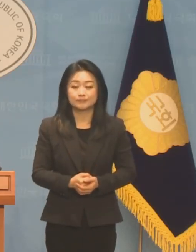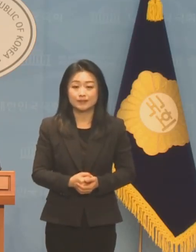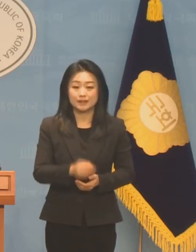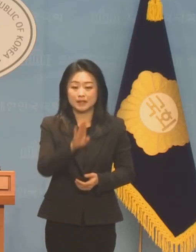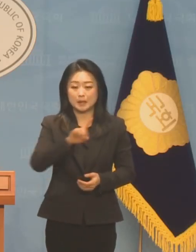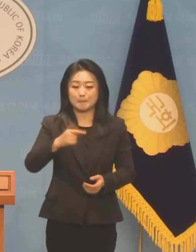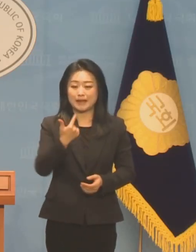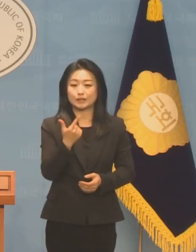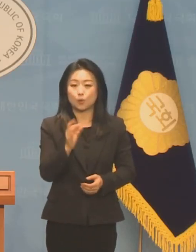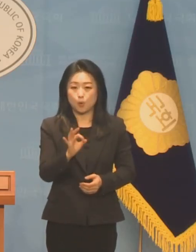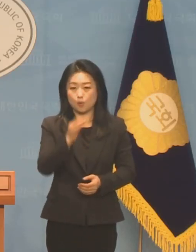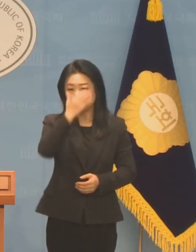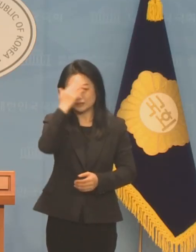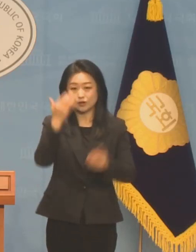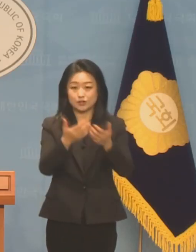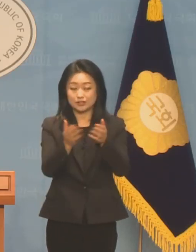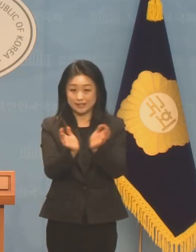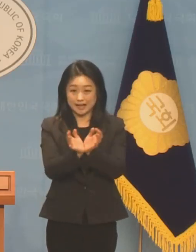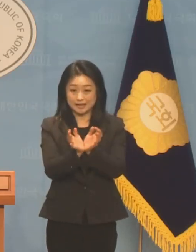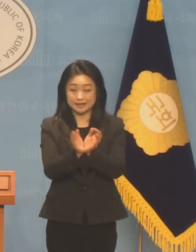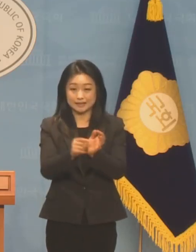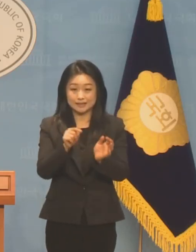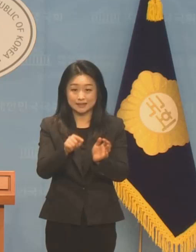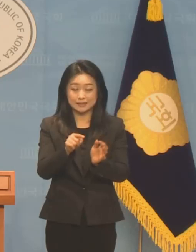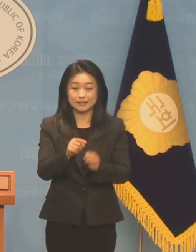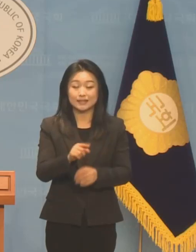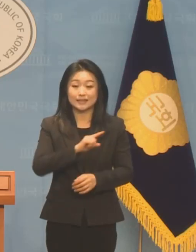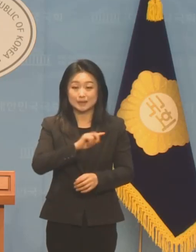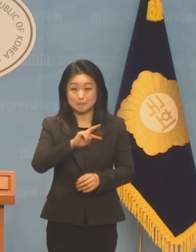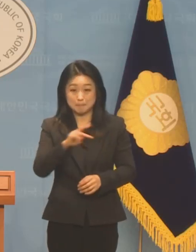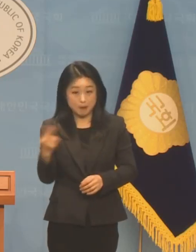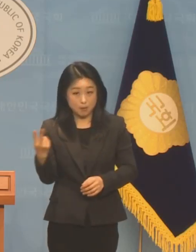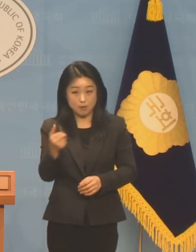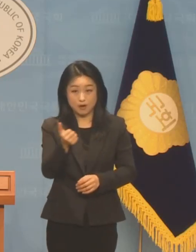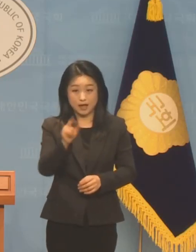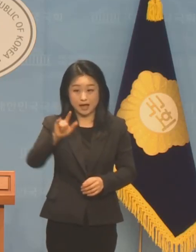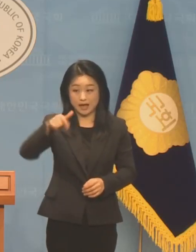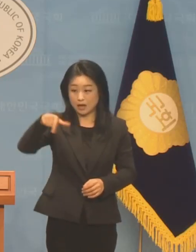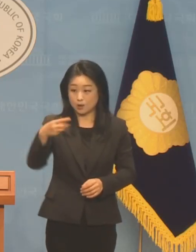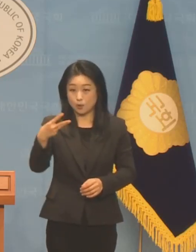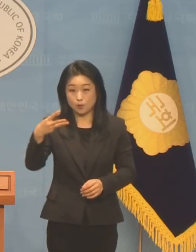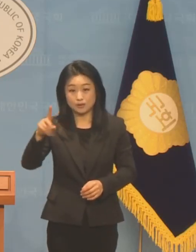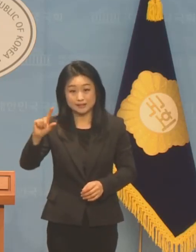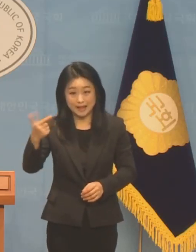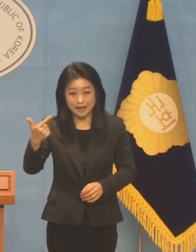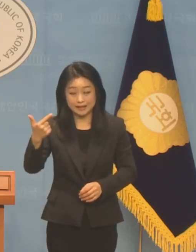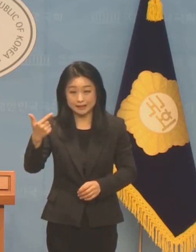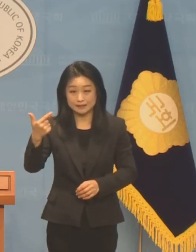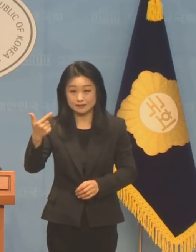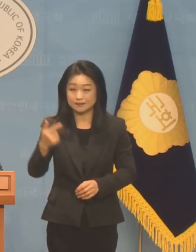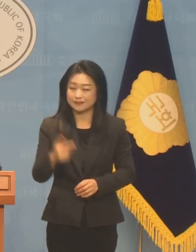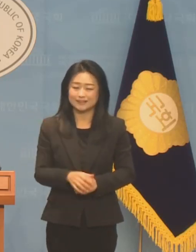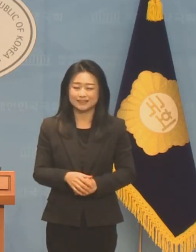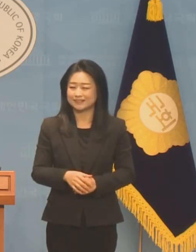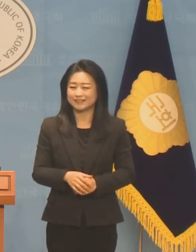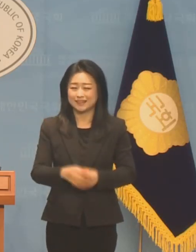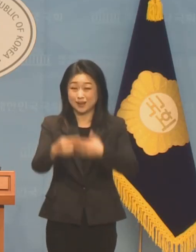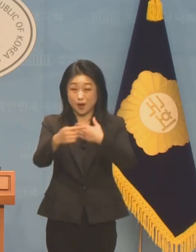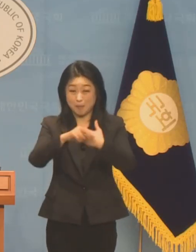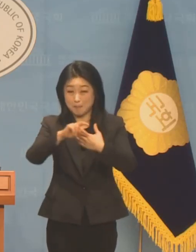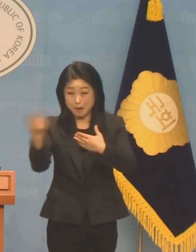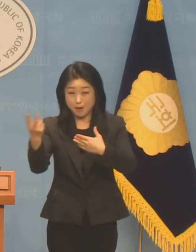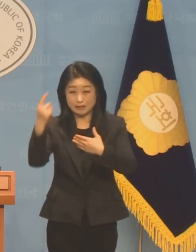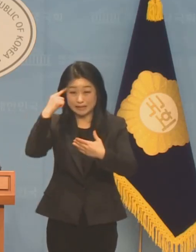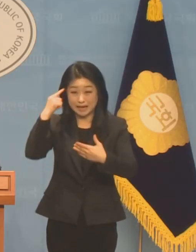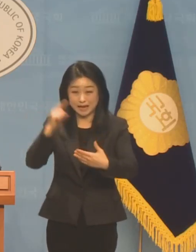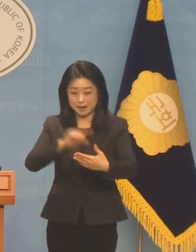방공청년단이 단체명을 해골단으로 바꾼다고 해서 그들의 행동과 생각이 바뀌는 것이 아닌 것처럼 김